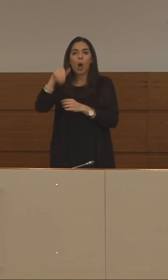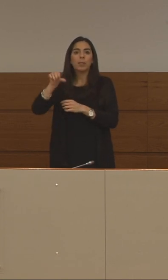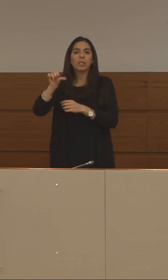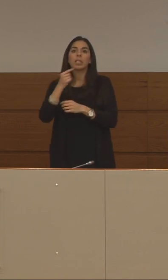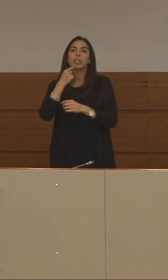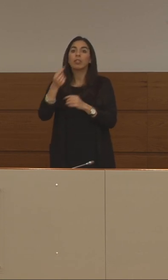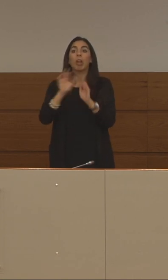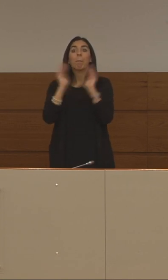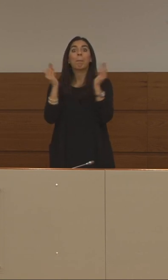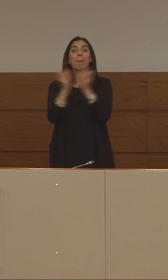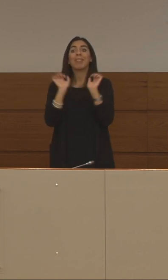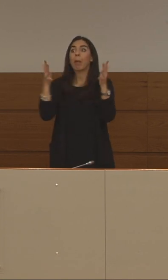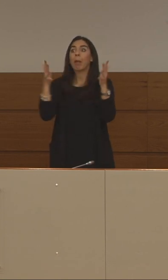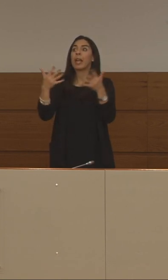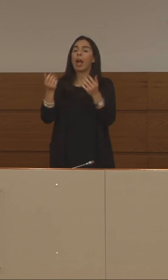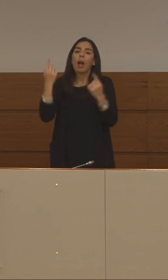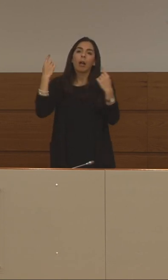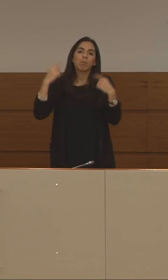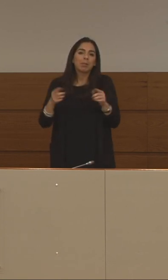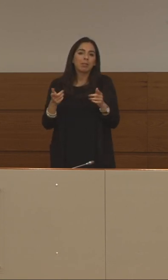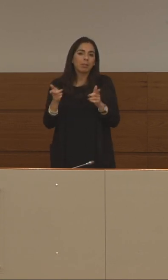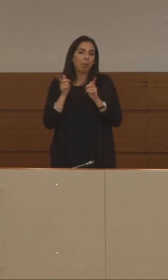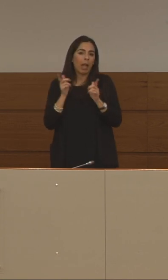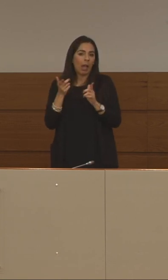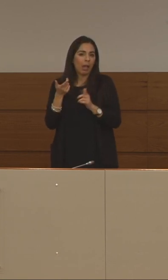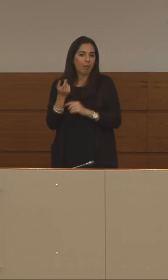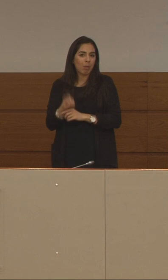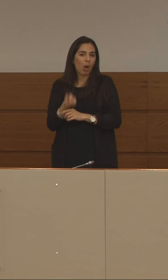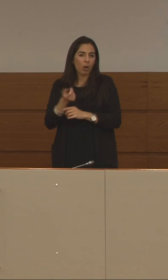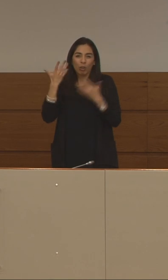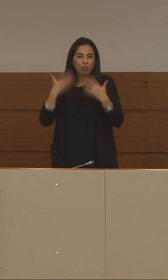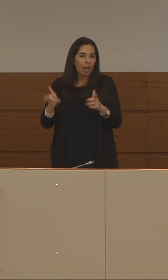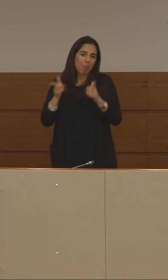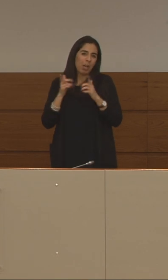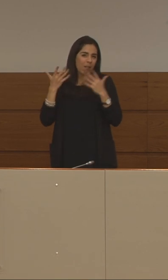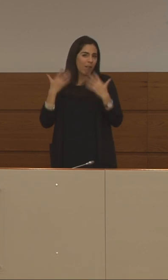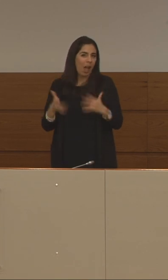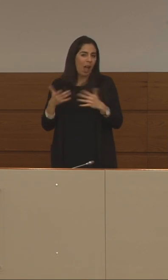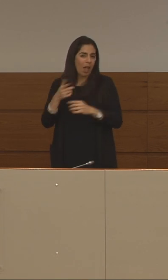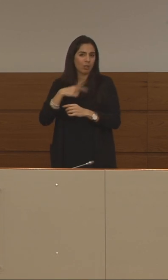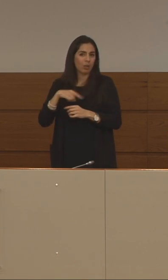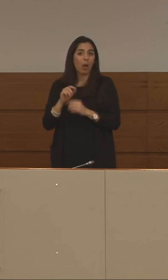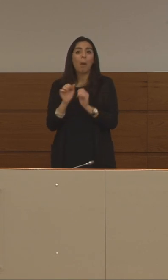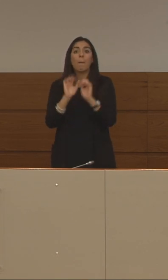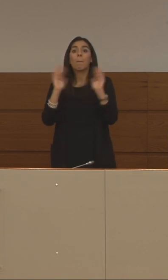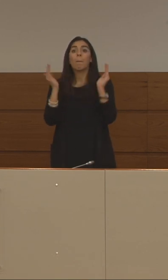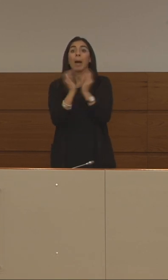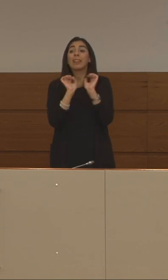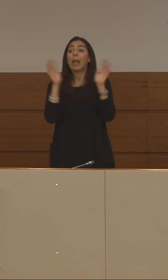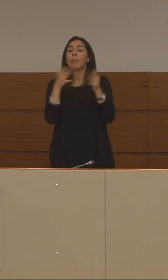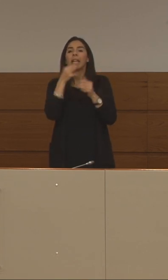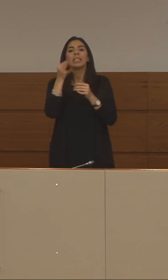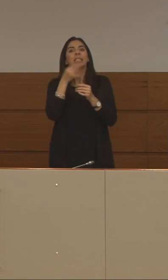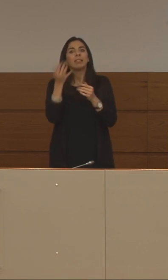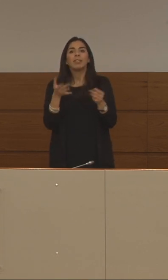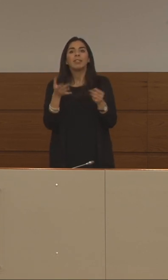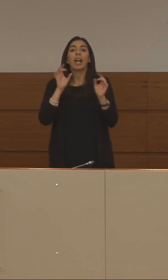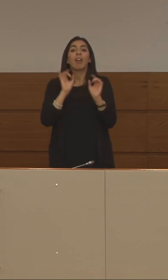diciamo ci colpisce poco per pandemia si intende chiaramente la diffusione globale